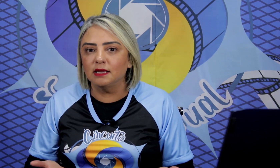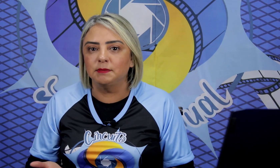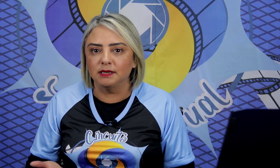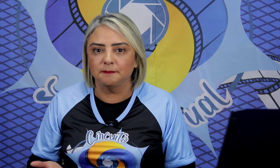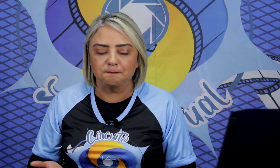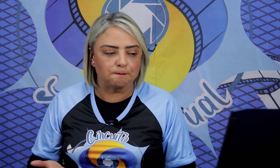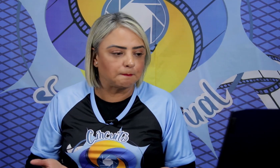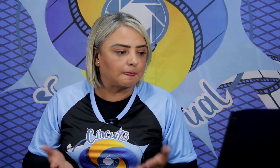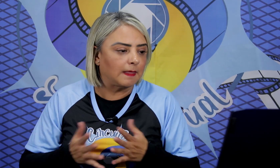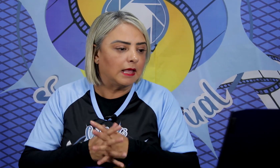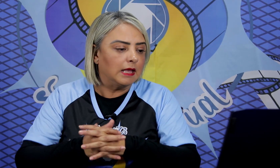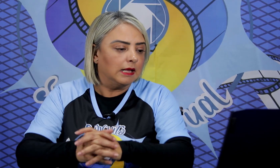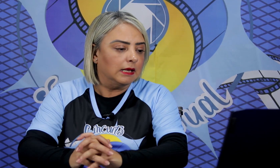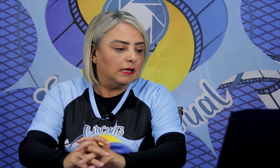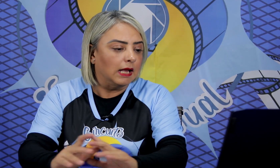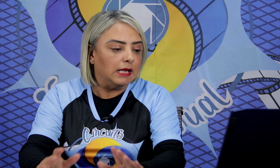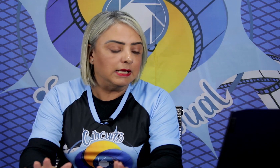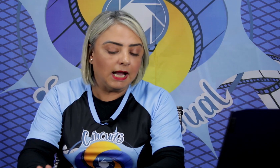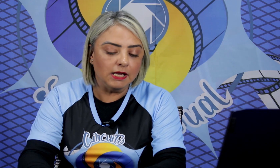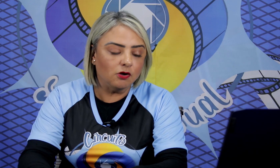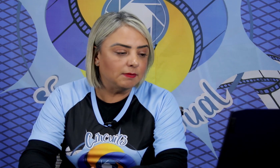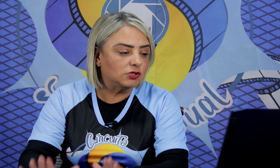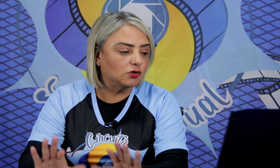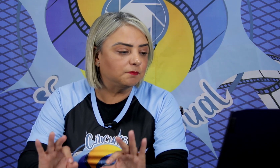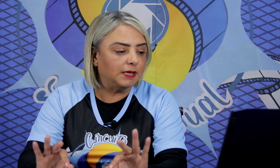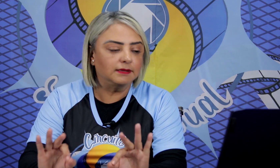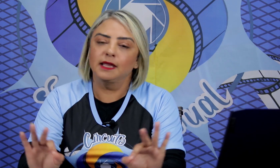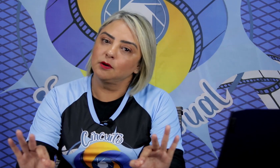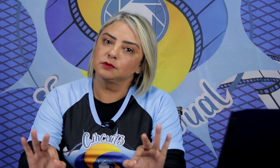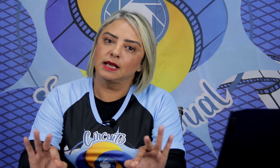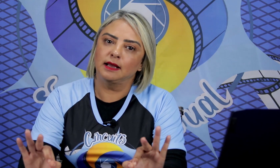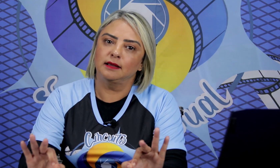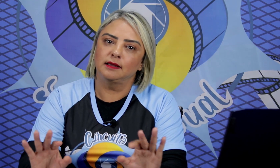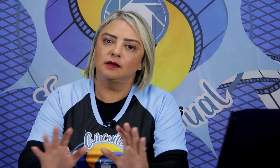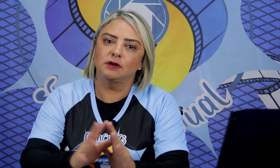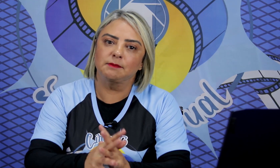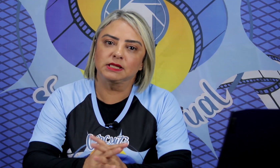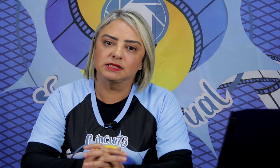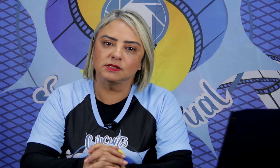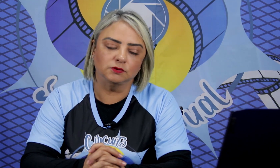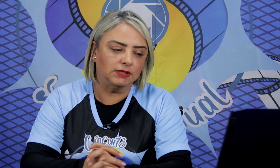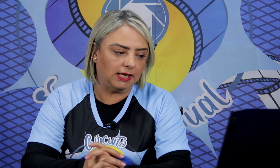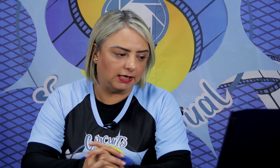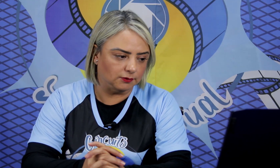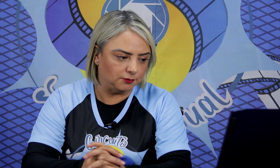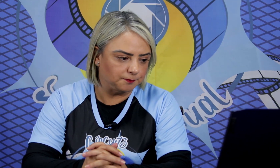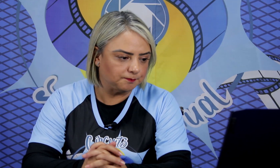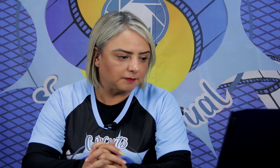acadêmica. E aí começou o peteco da regulamentação do decreto.